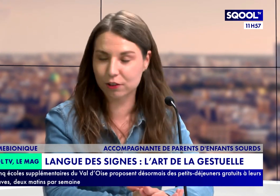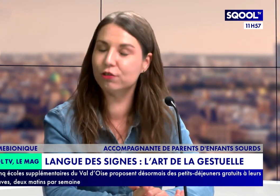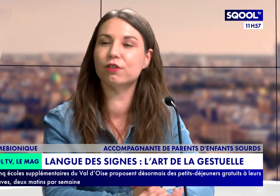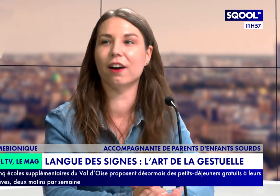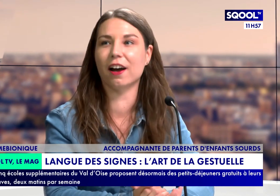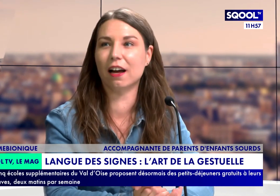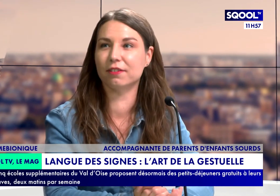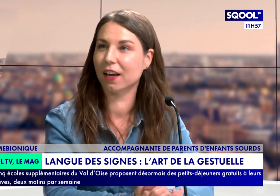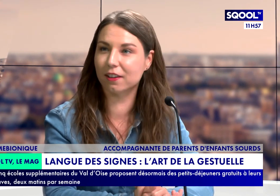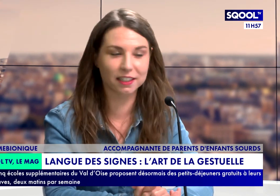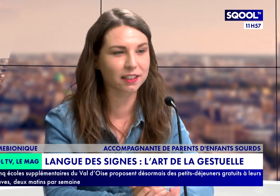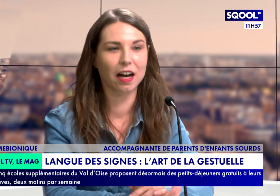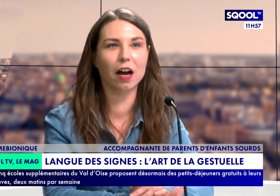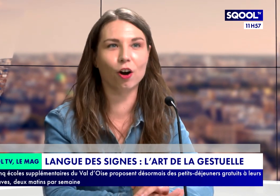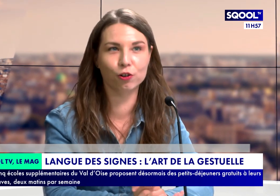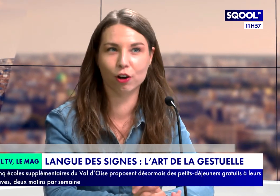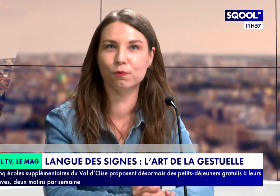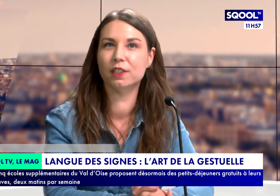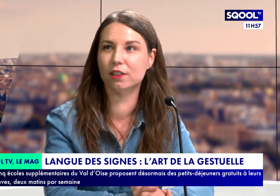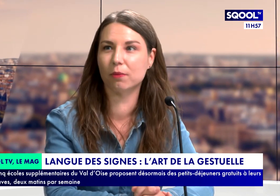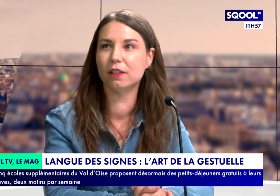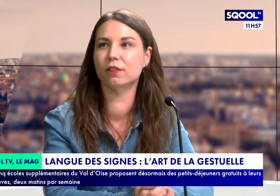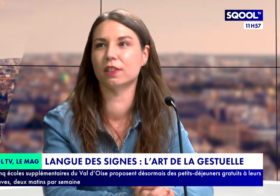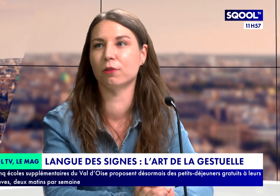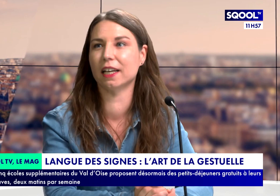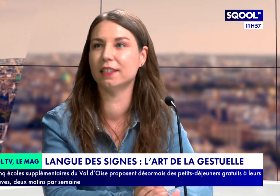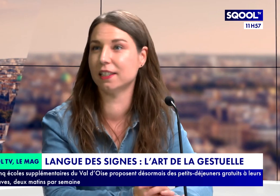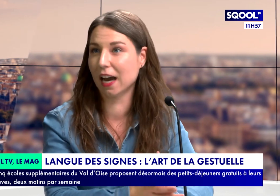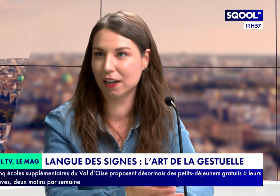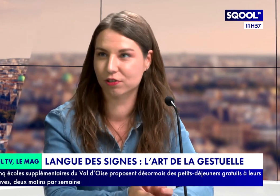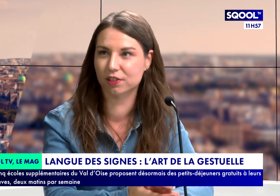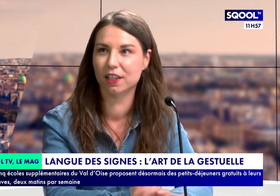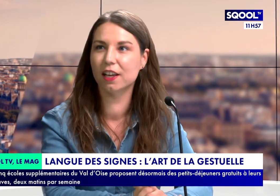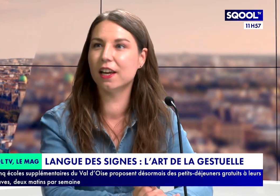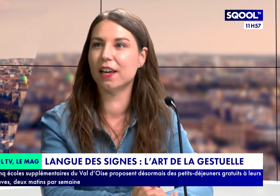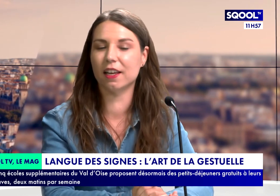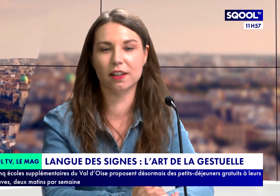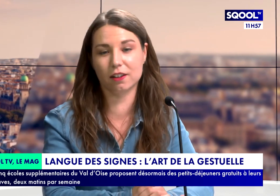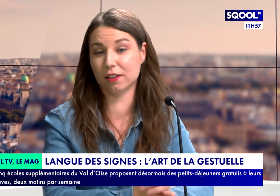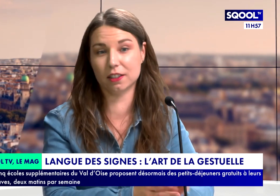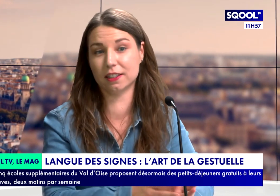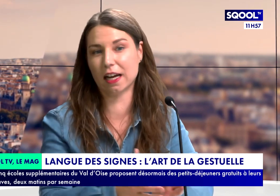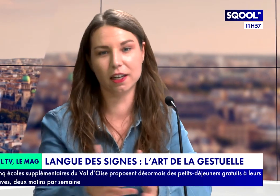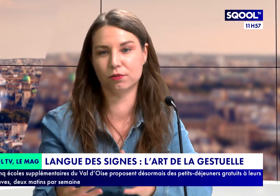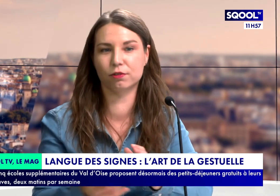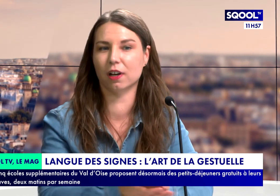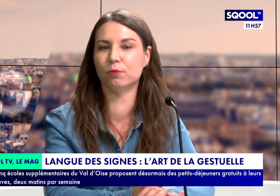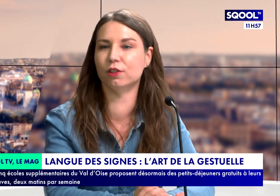a toujours à faire. Ça sera encore long. C'est normal. Ce sont des mentalités à changer. Et ça arrive au fur et à mesure.